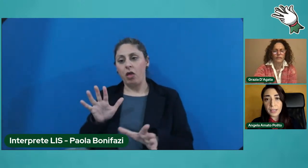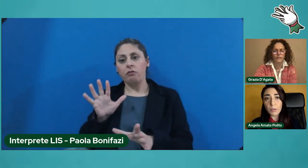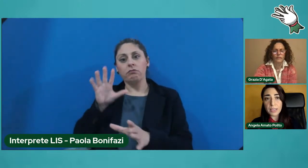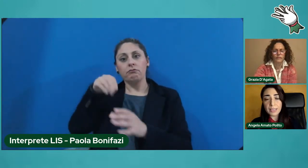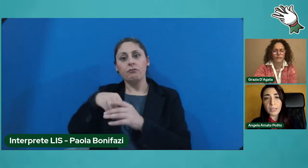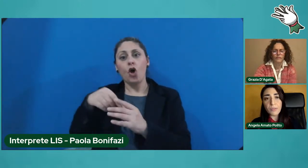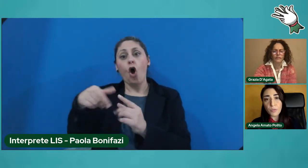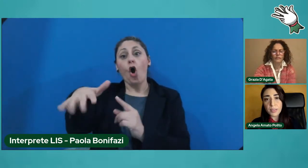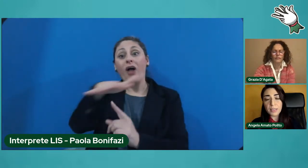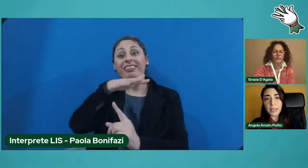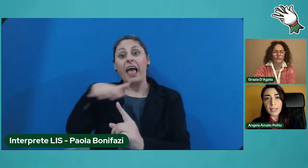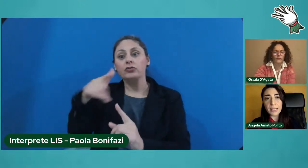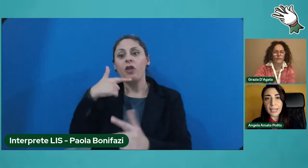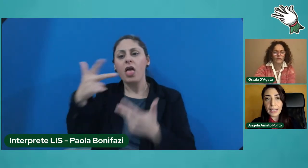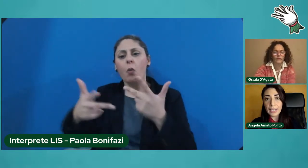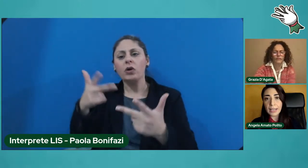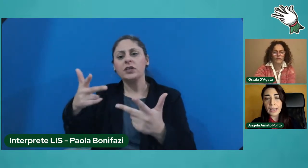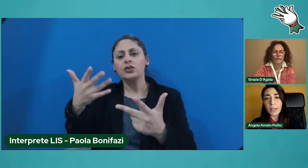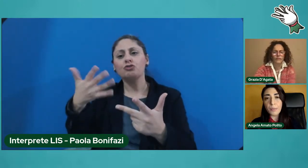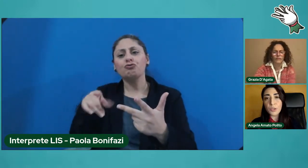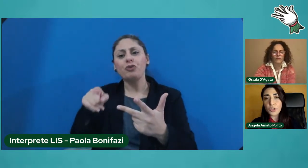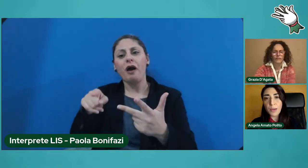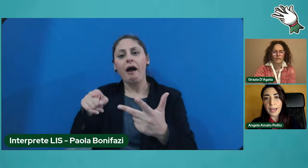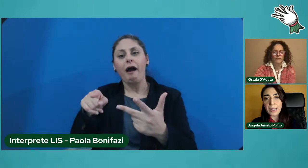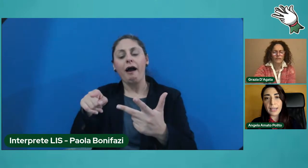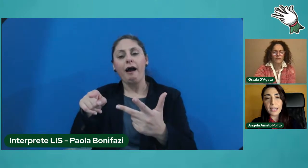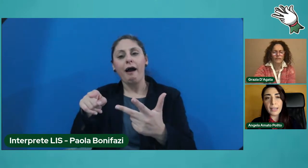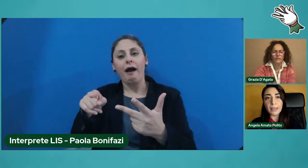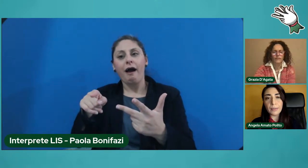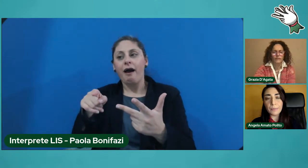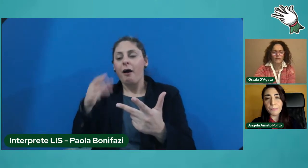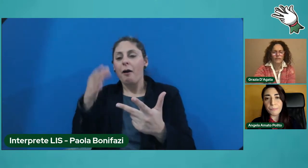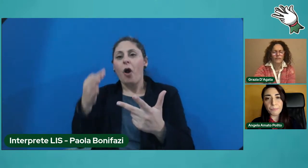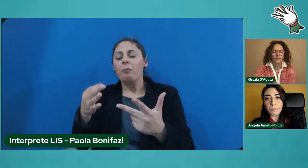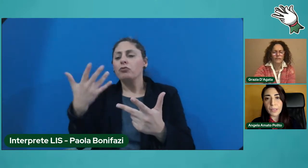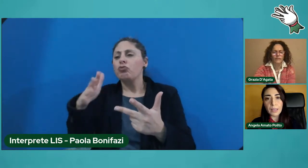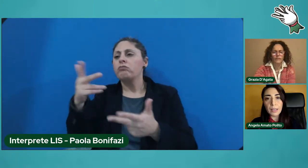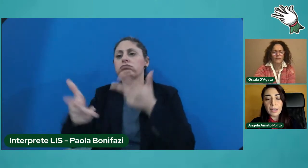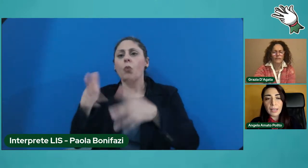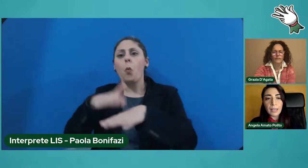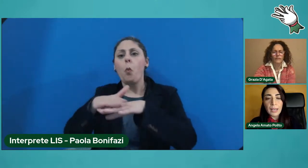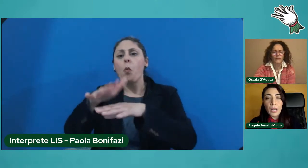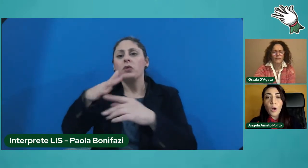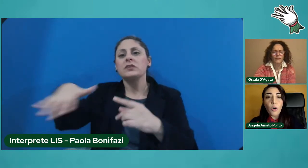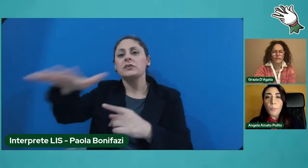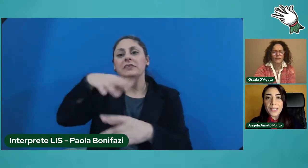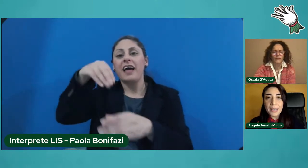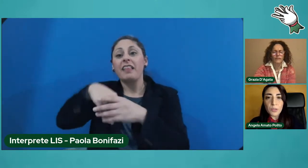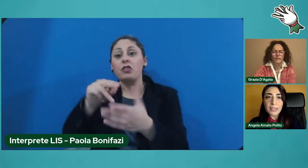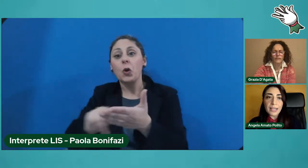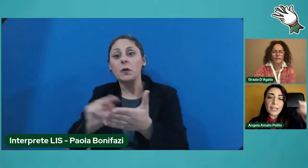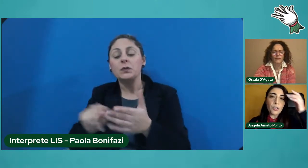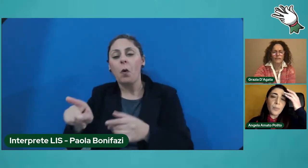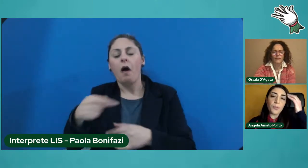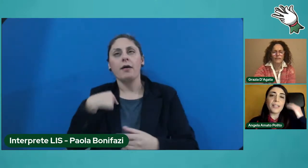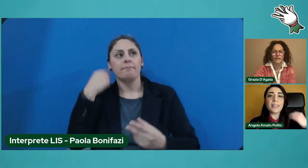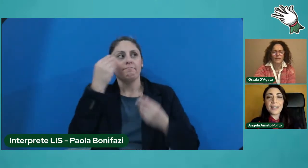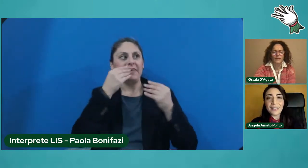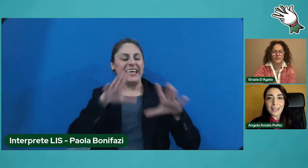lingua dei segni fosse il canale principale, ho pensato sin dall'inizio che potesse